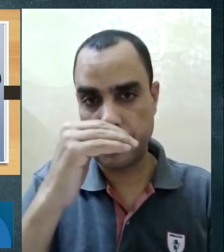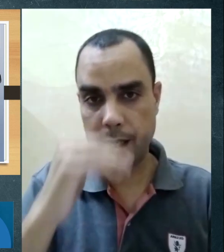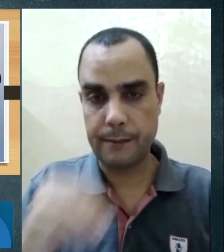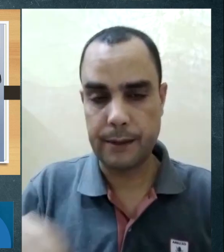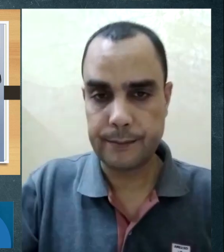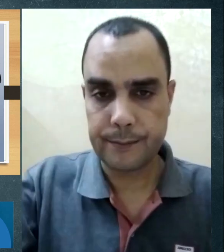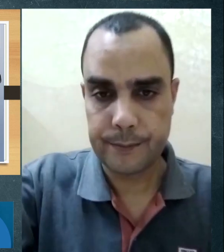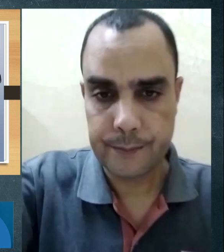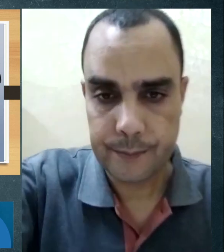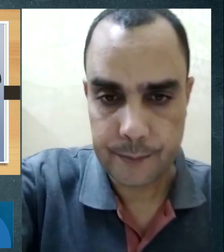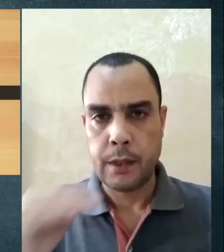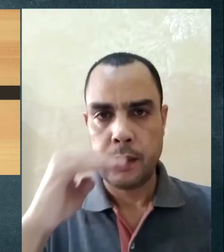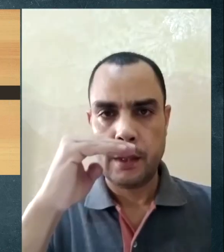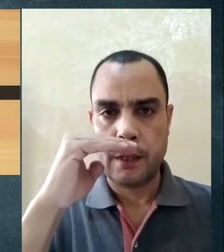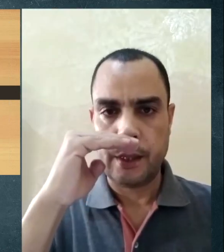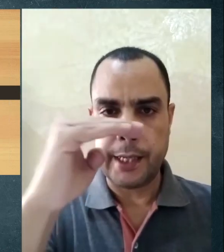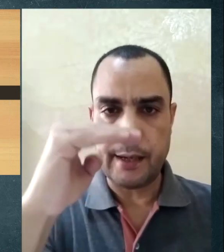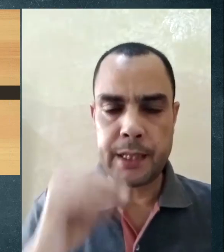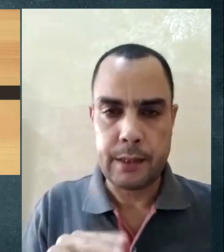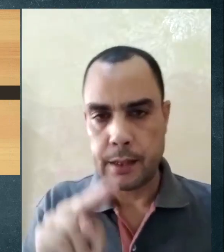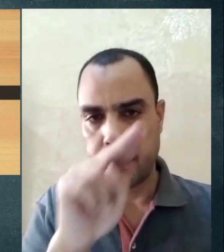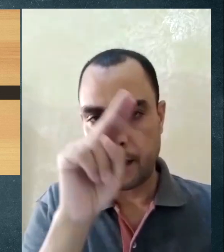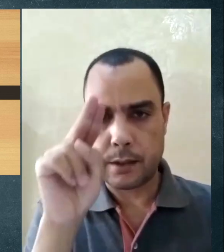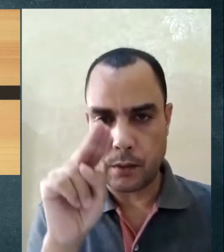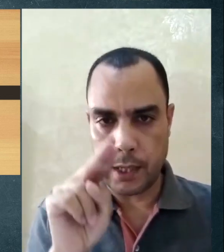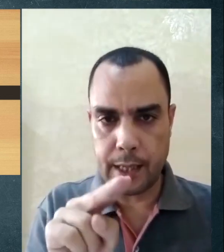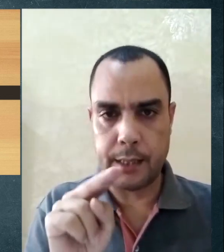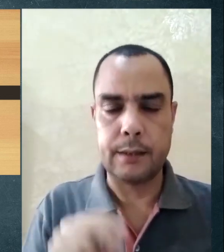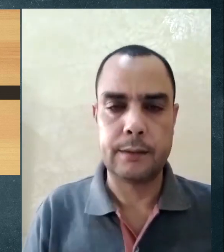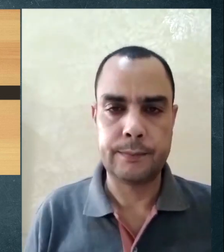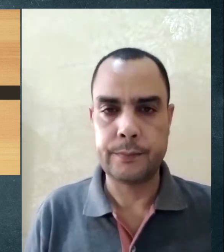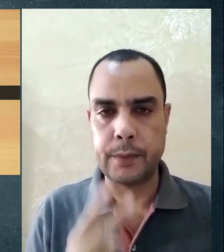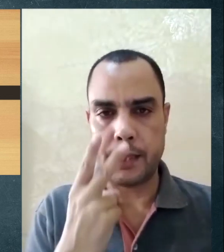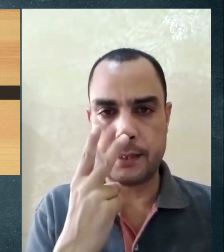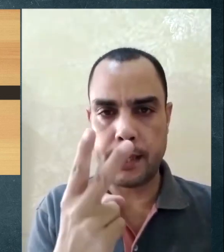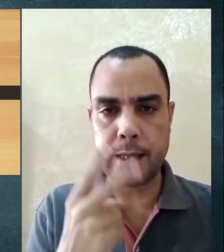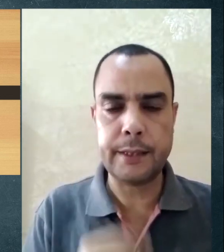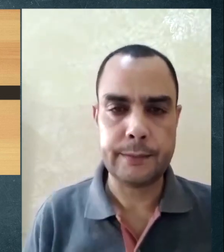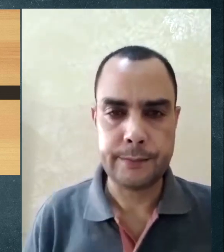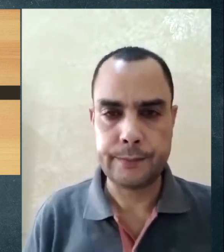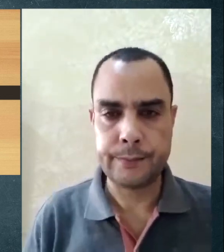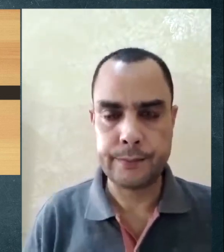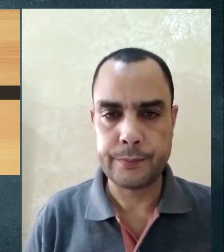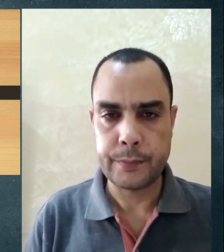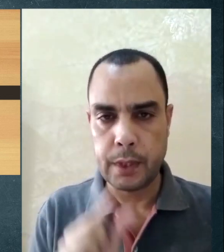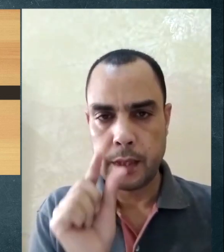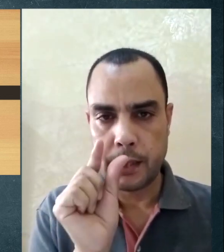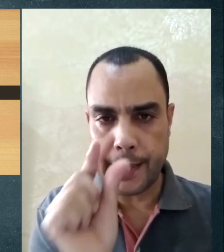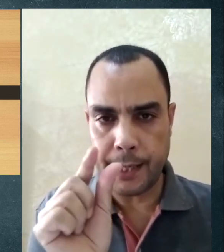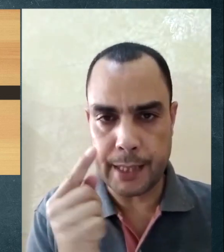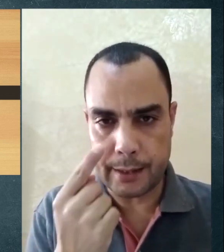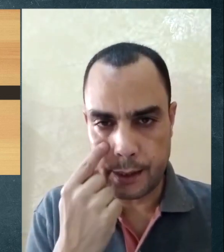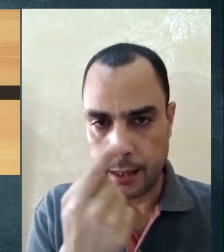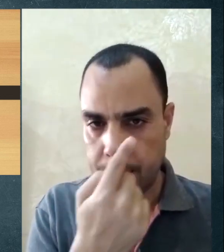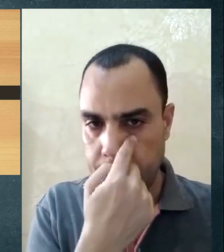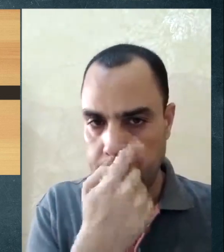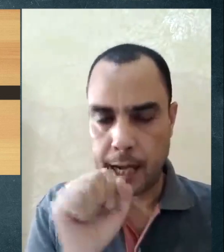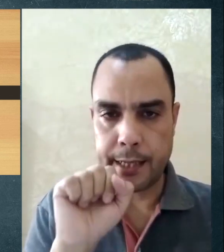انتظار الإجابة. إجابة السؤال الثاني: